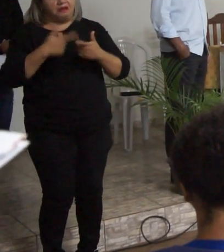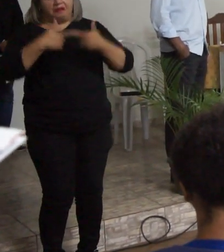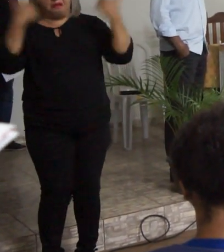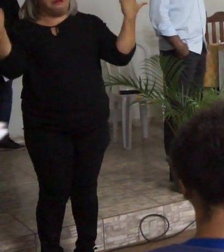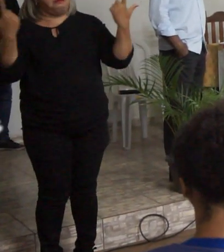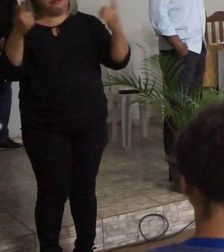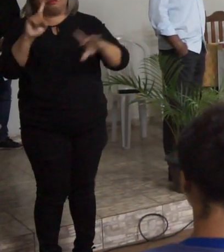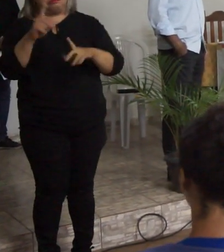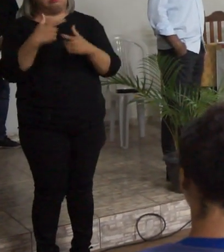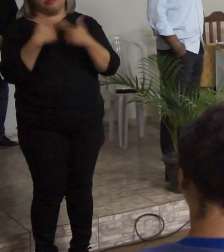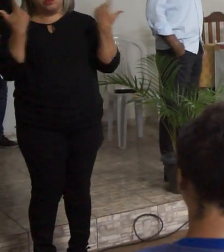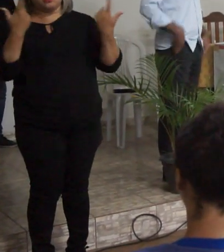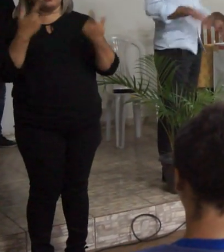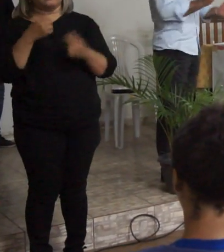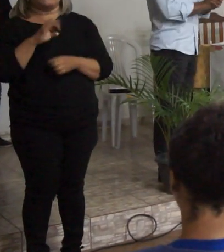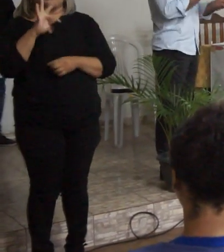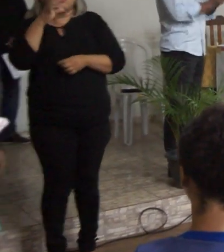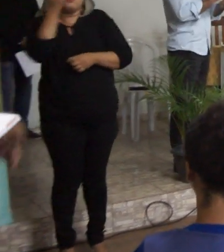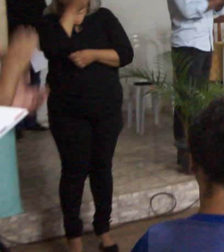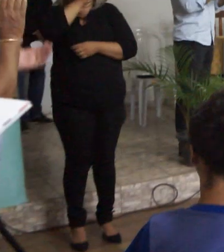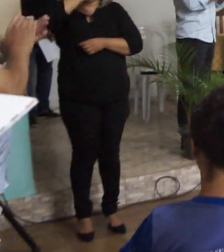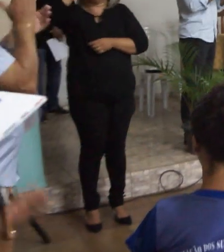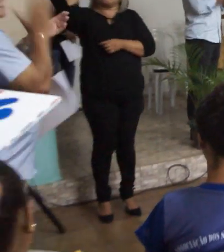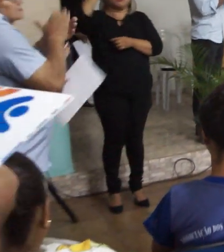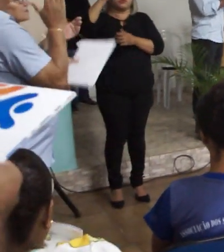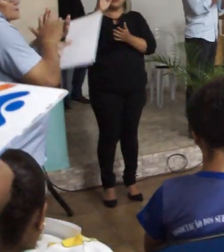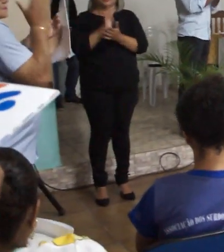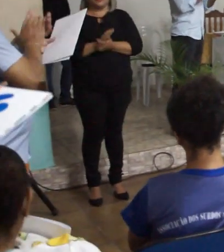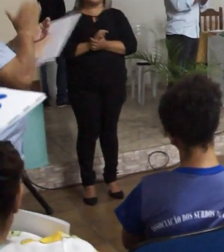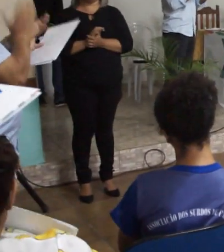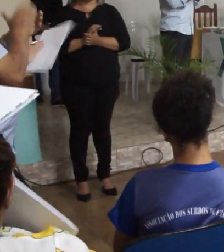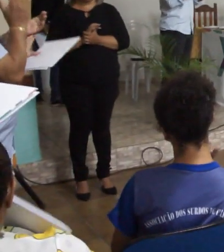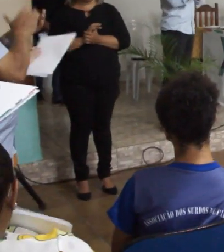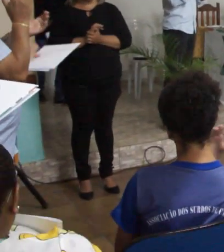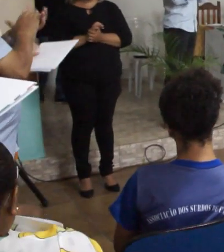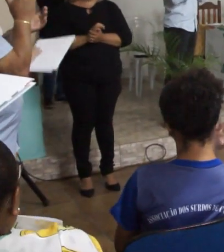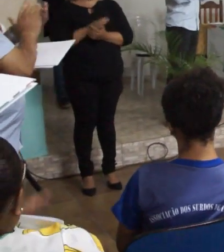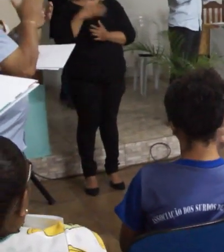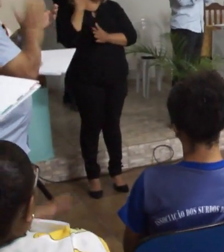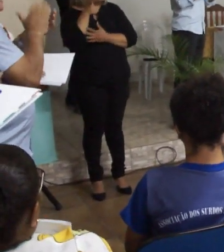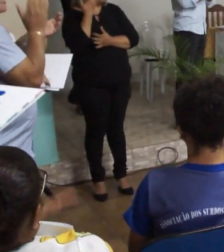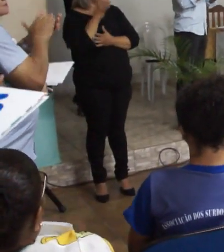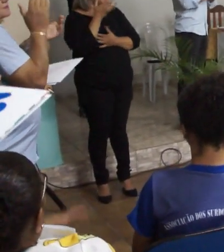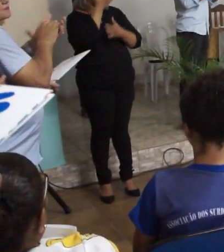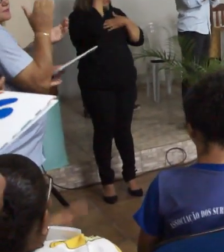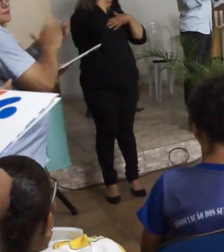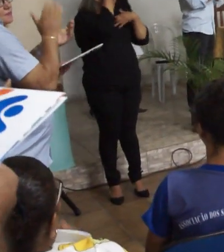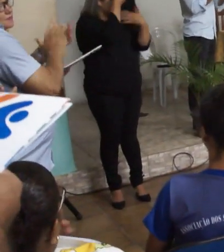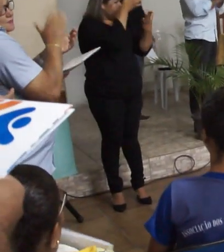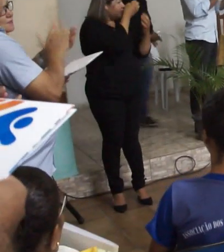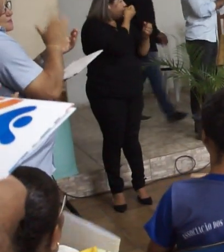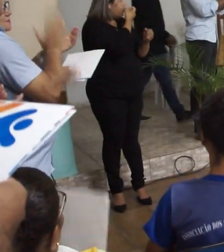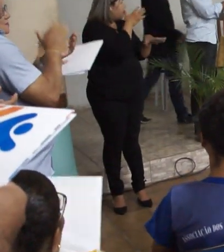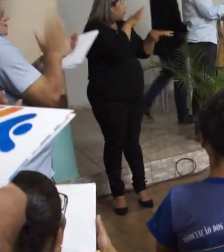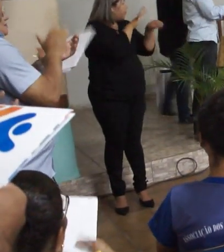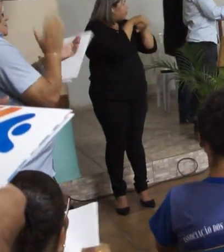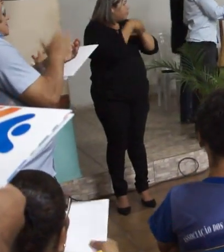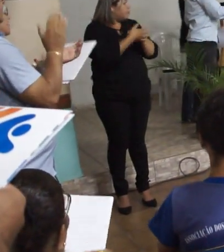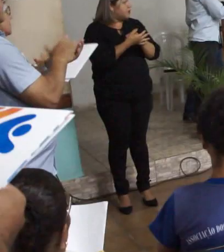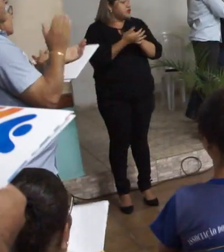foi sorte. Tudo foi Deus. Nada foi sorte. Muito obrigado e boa noite.